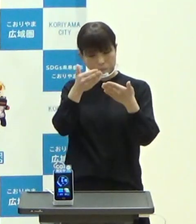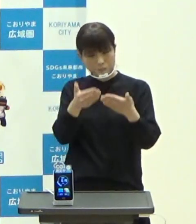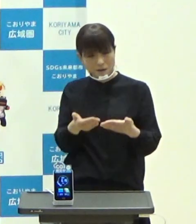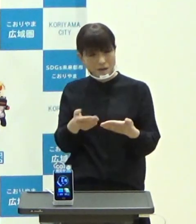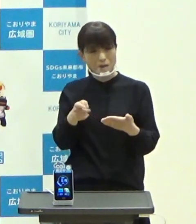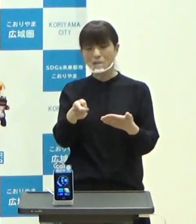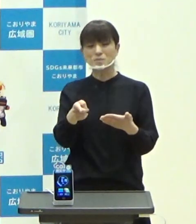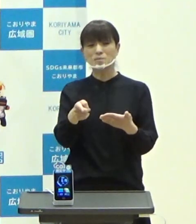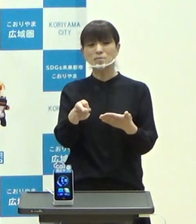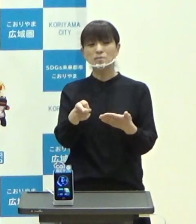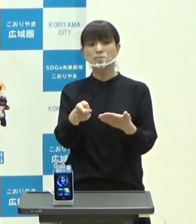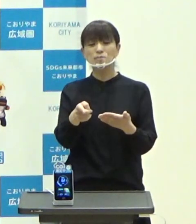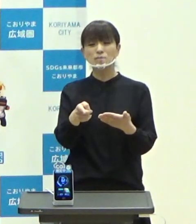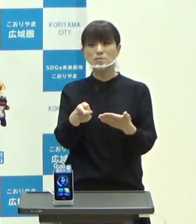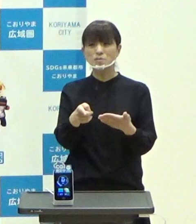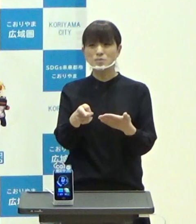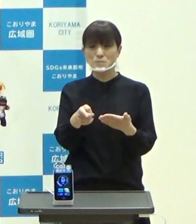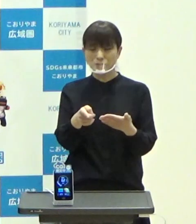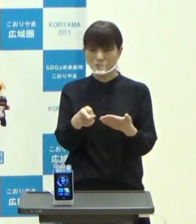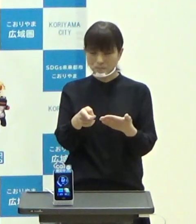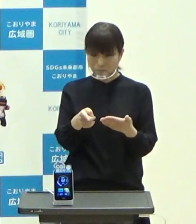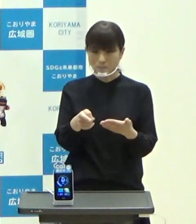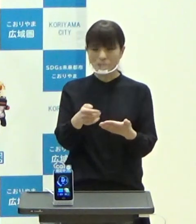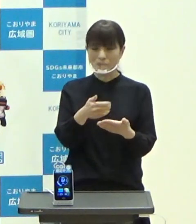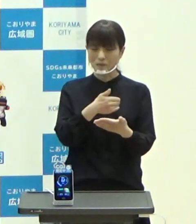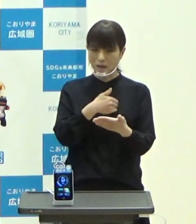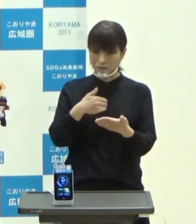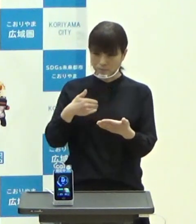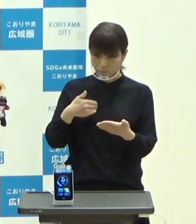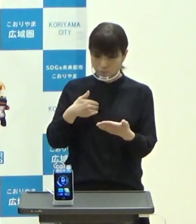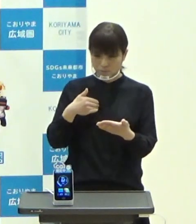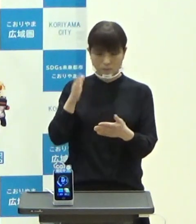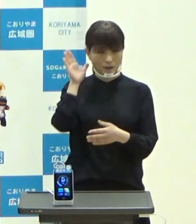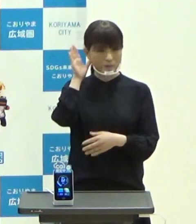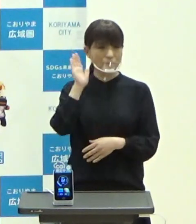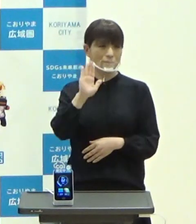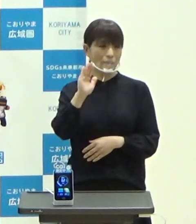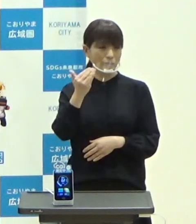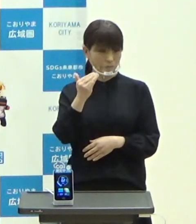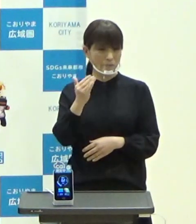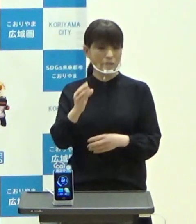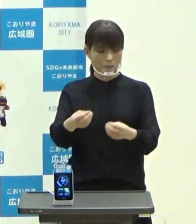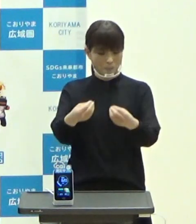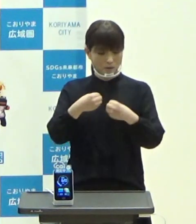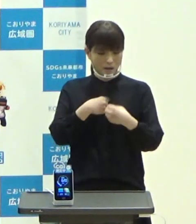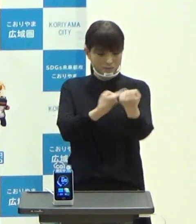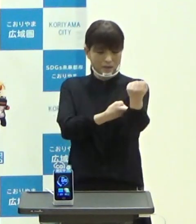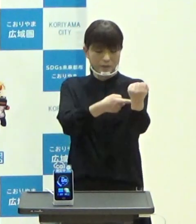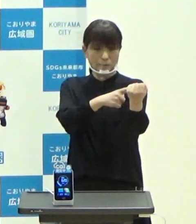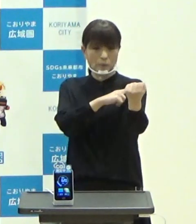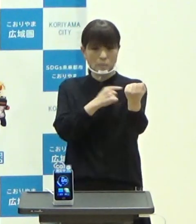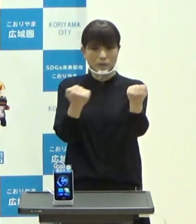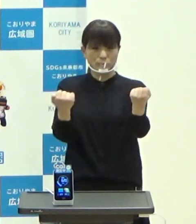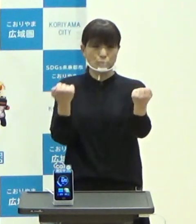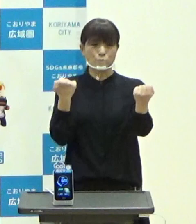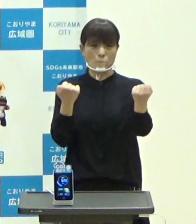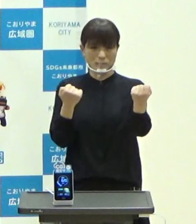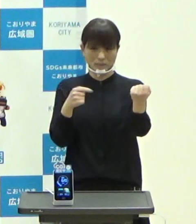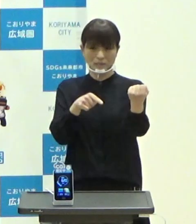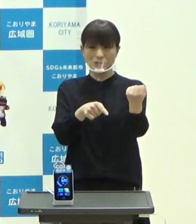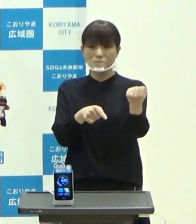というのは何にくいと聞いておりますが、感染力が非常に強いと聞いております